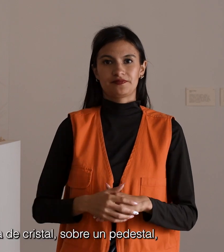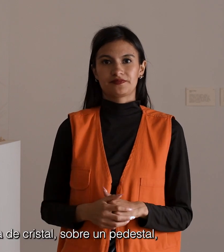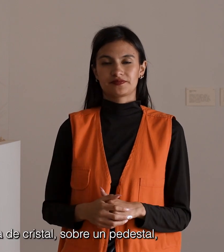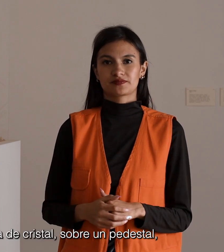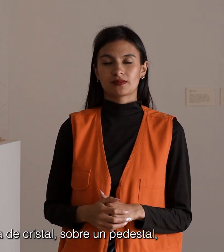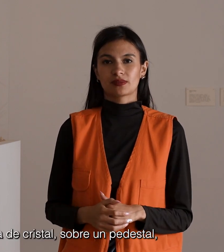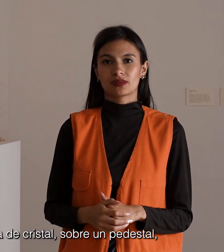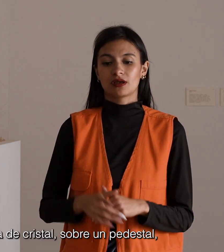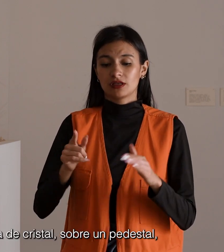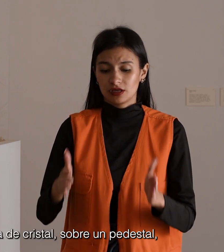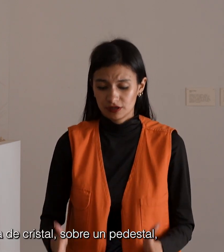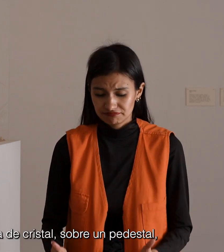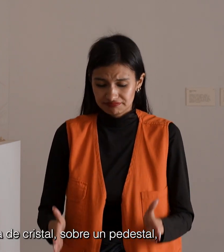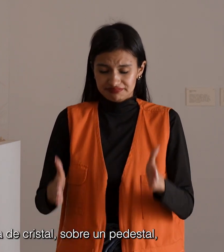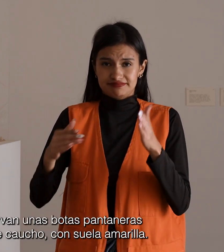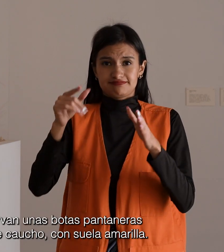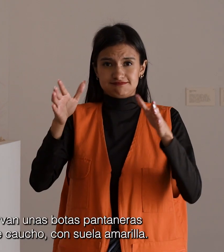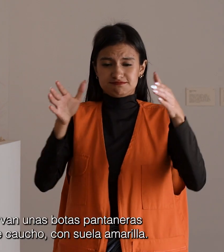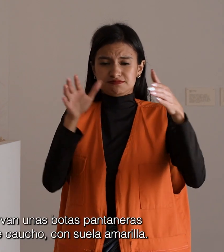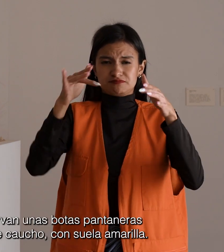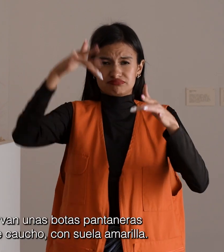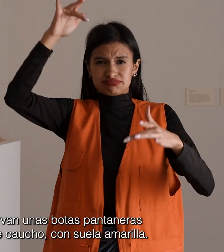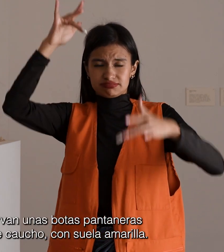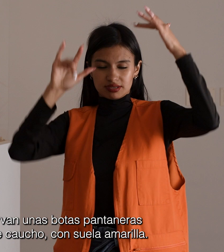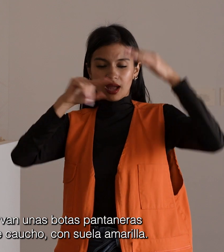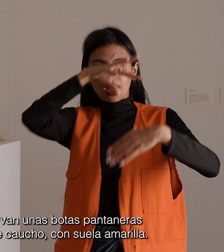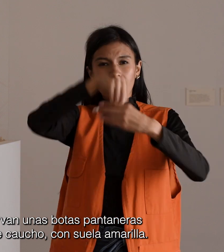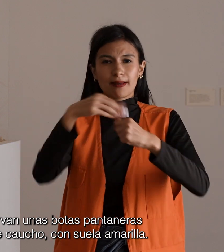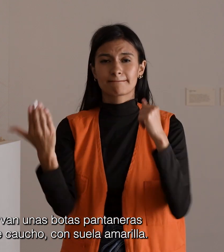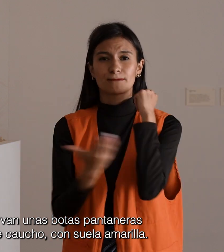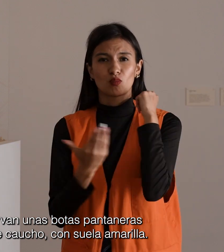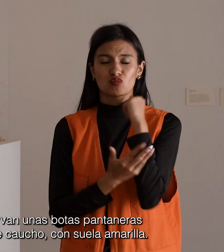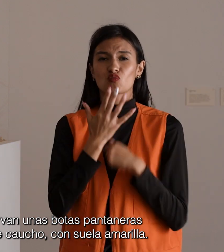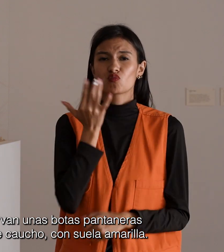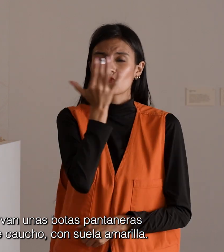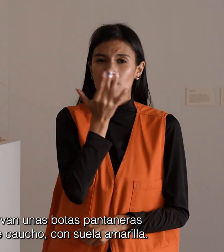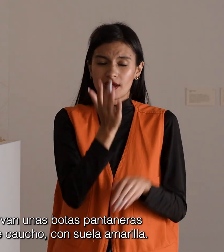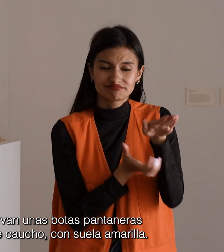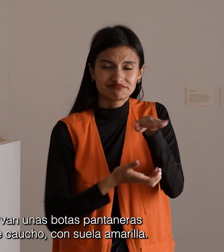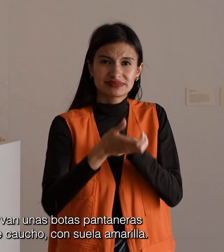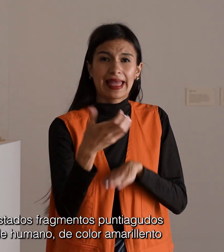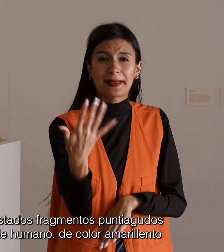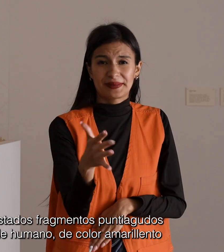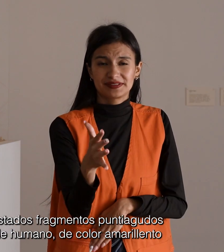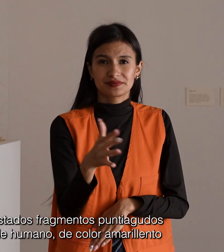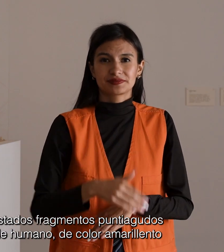en una urna de cristal sobre un pedestal se observan unas botas pantaneras negras de caucho con suela amarilla tienen